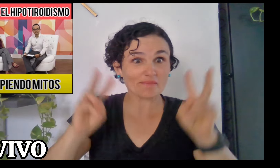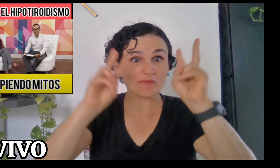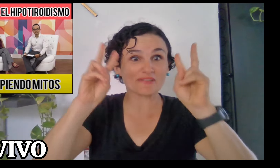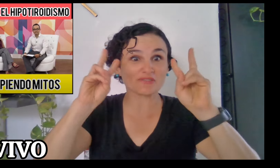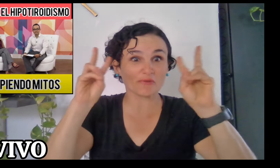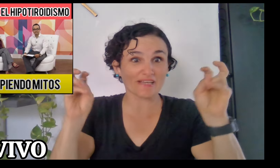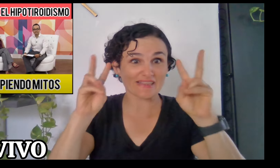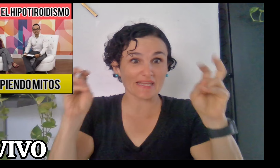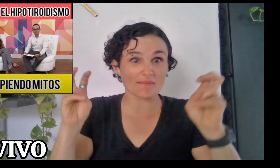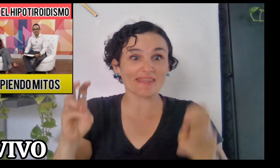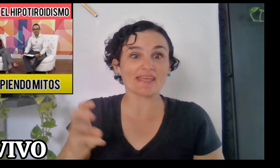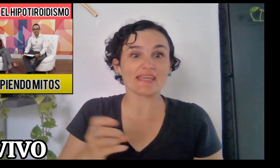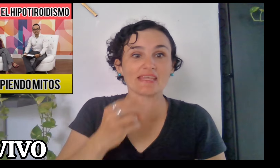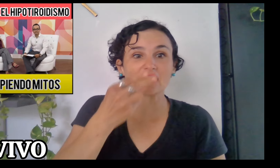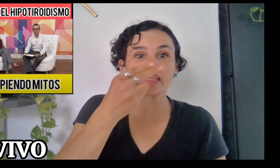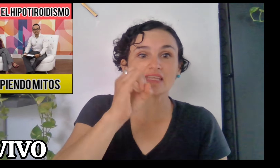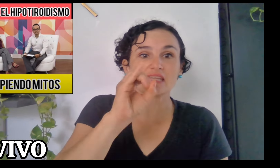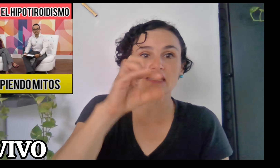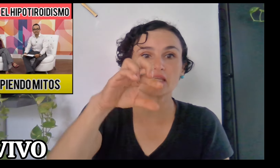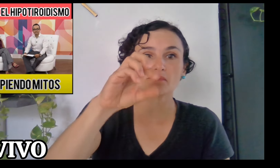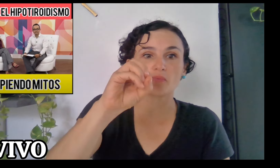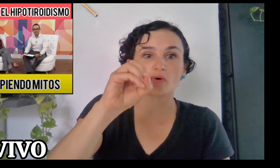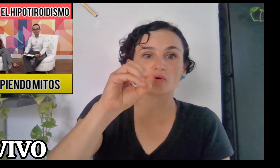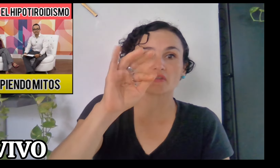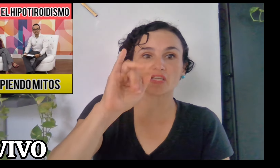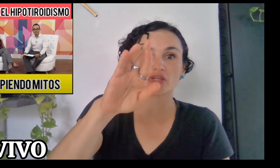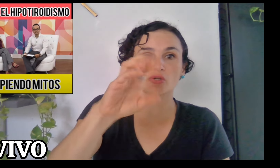Hoy el en vivo es sobre el tema de